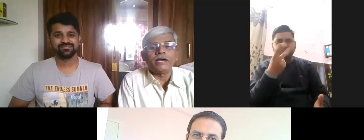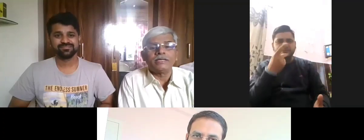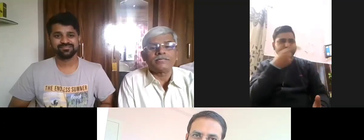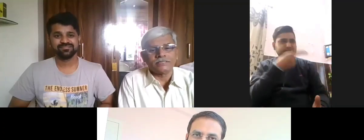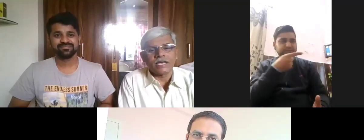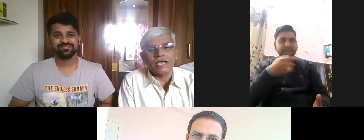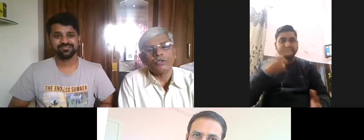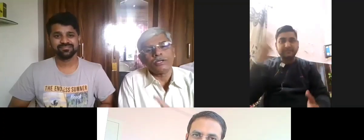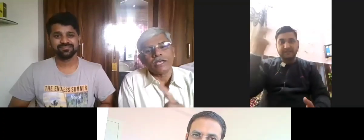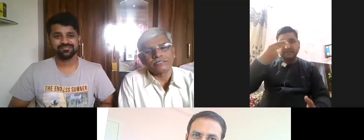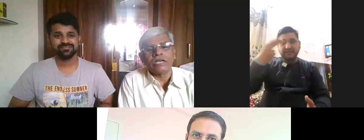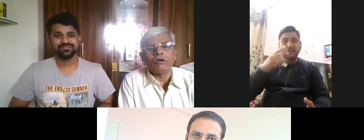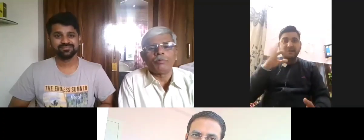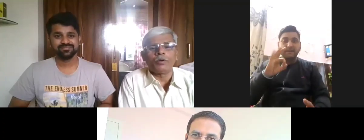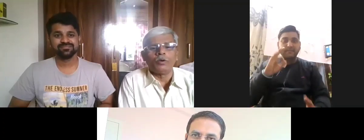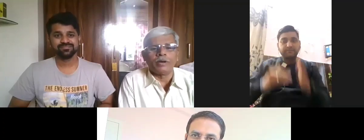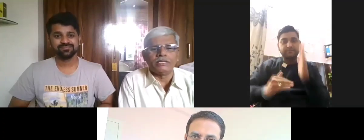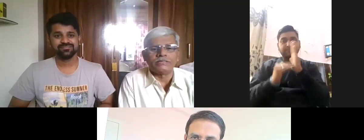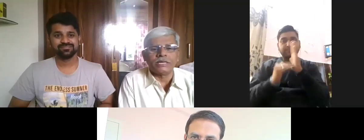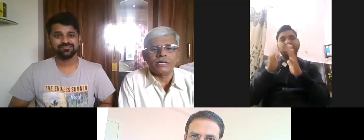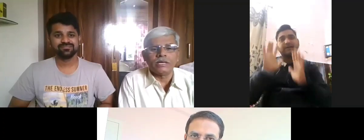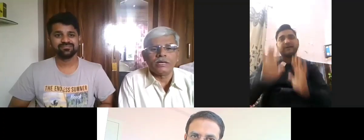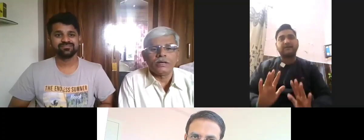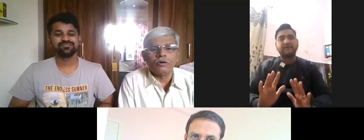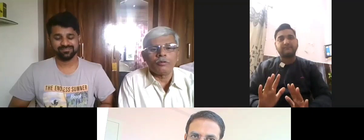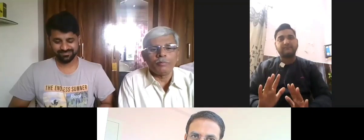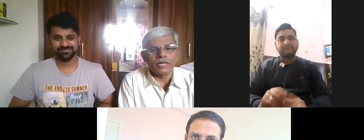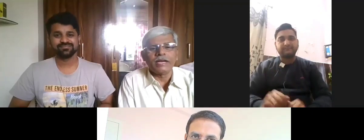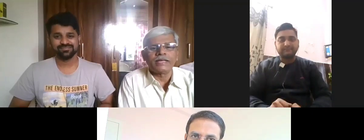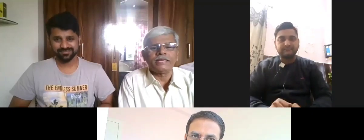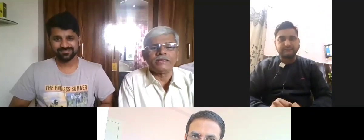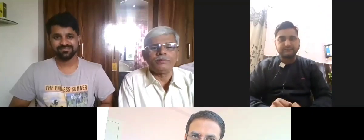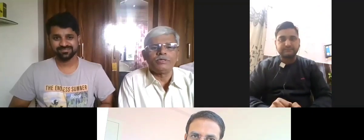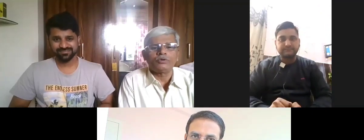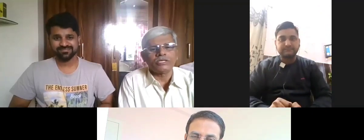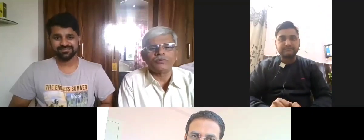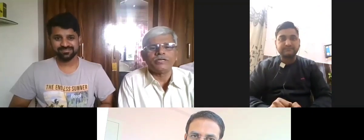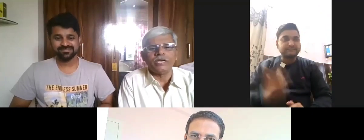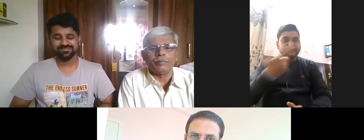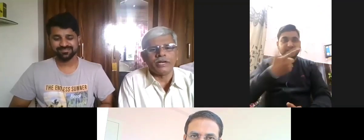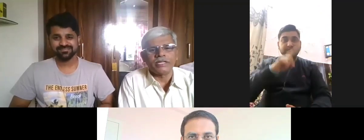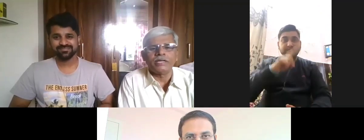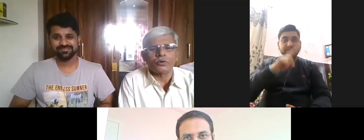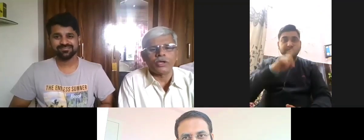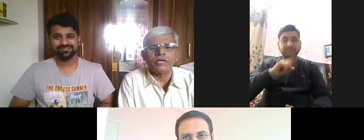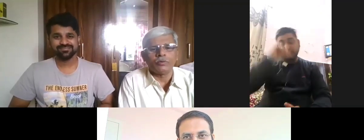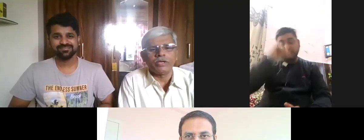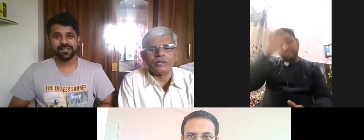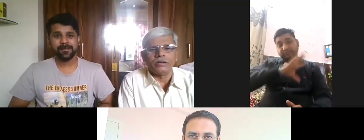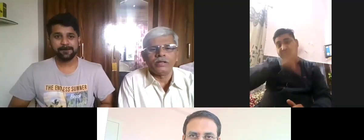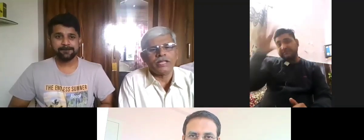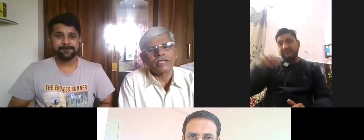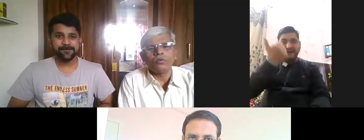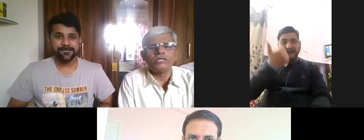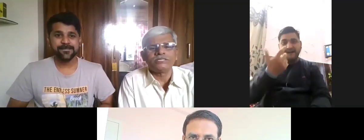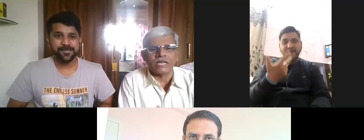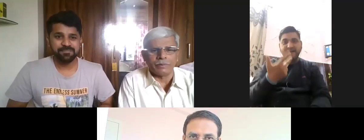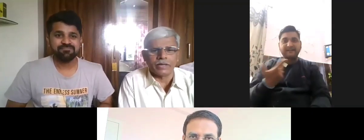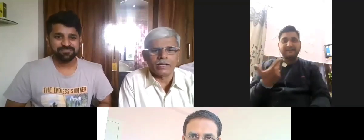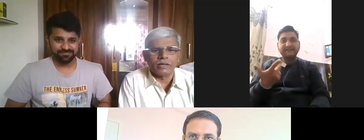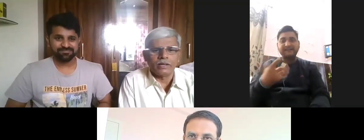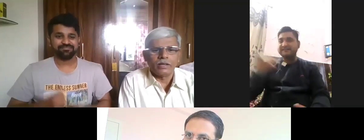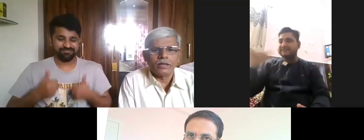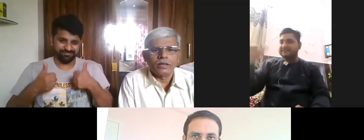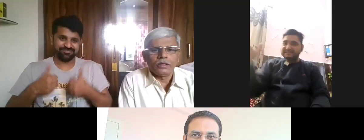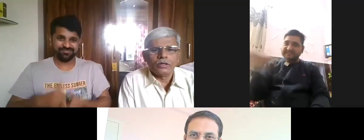एक आर्टिस्ट ऐसा है जो नेशनल लेवल पे गोल्ड मेडलिस्ट है, और मेरे लड़की की भी चॉइस वही है, पेंटिंग ड्राइंग वही, लेकिन वो डिजिटल